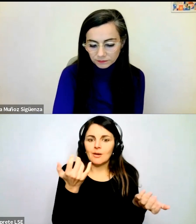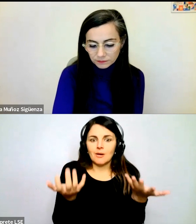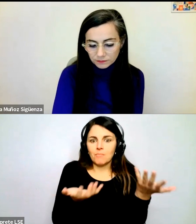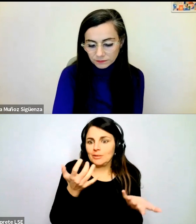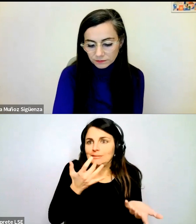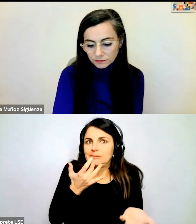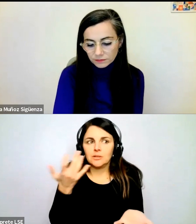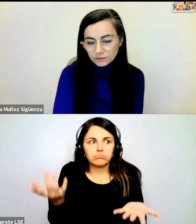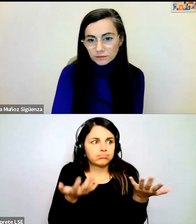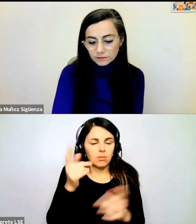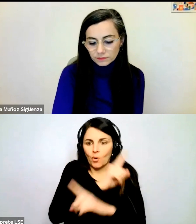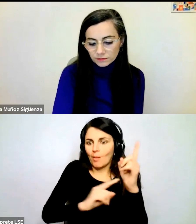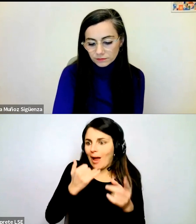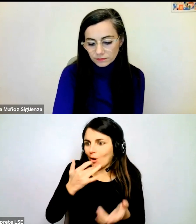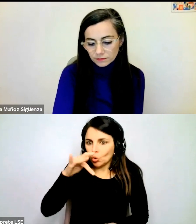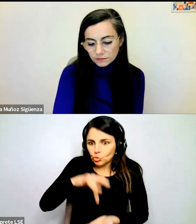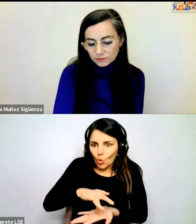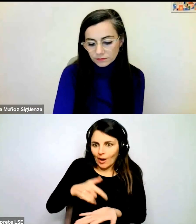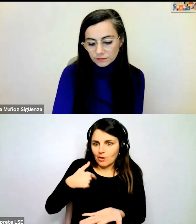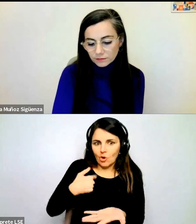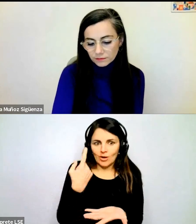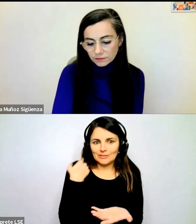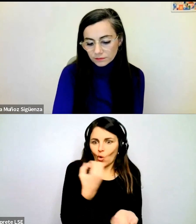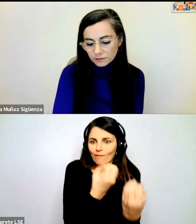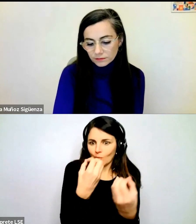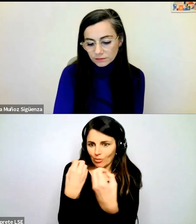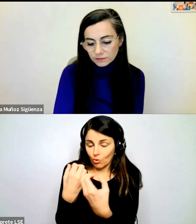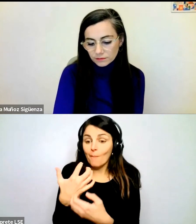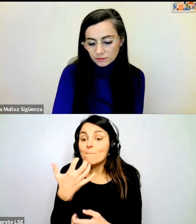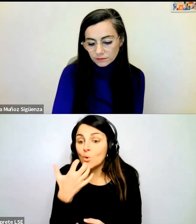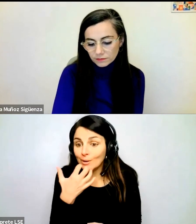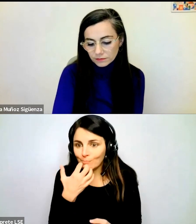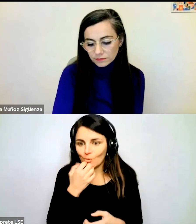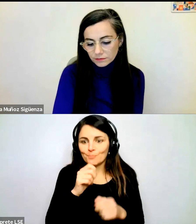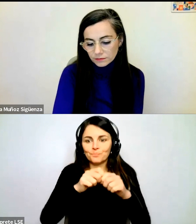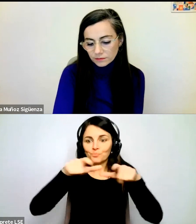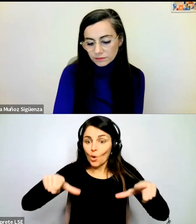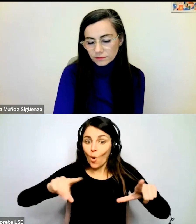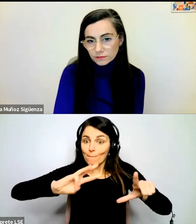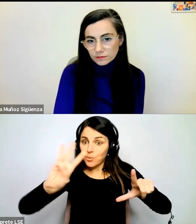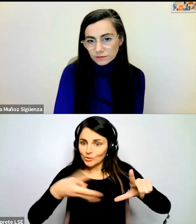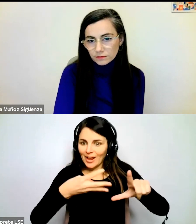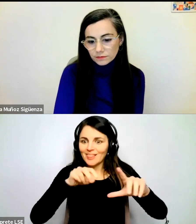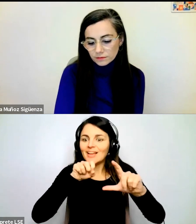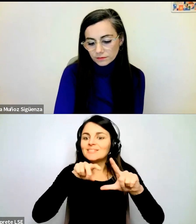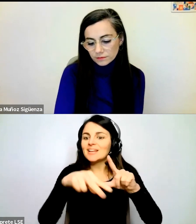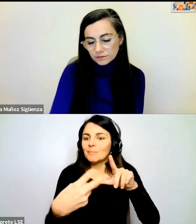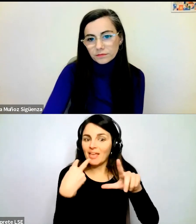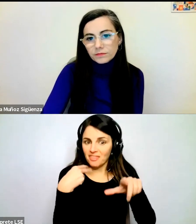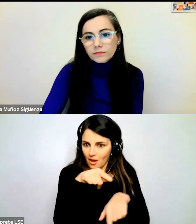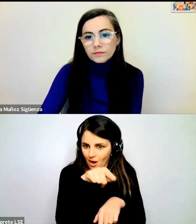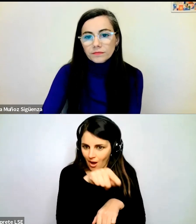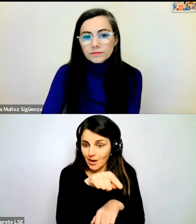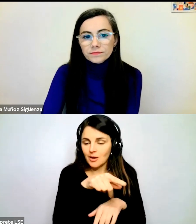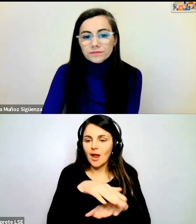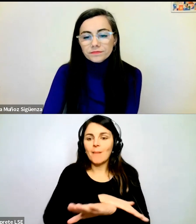algún tipo de problema. Mira, os comento, el portal de transparencia es un portal en el que las administraciones